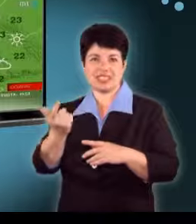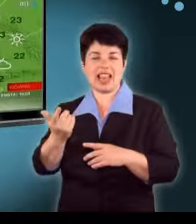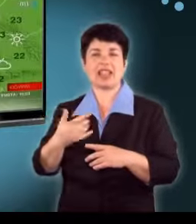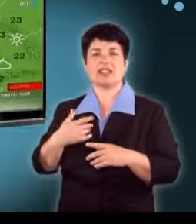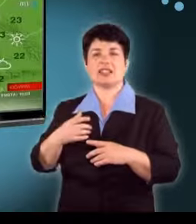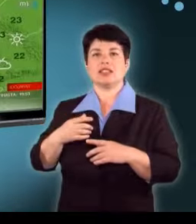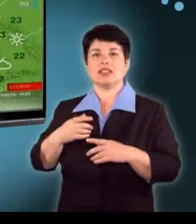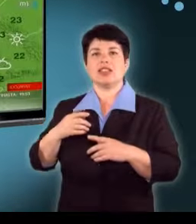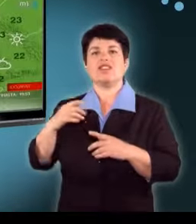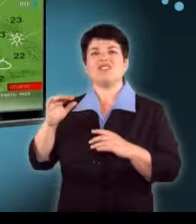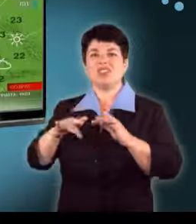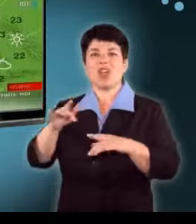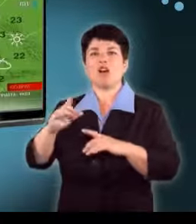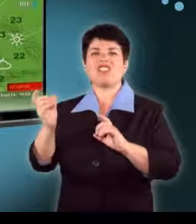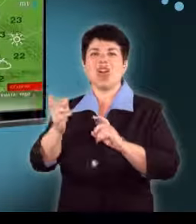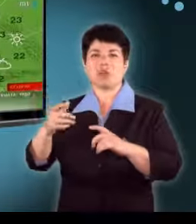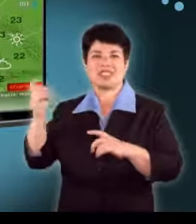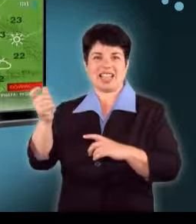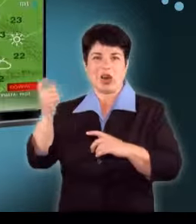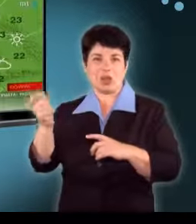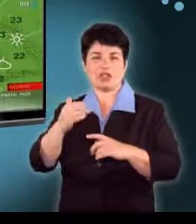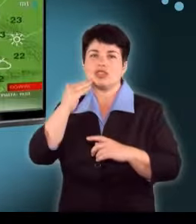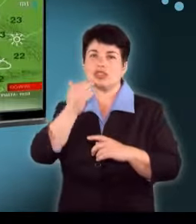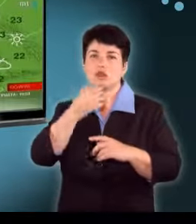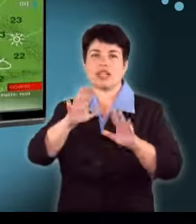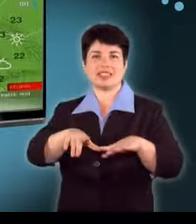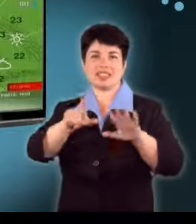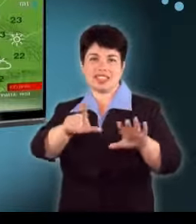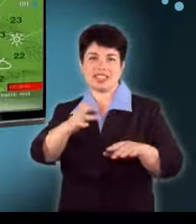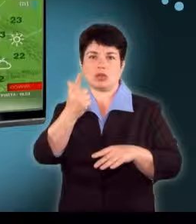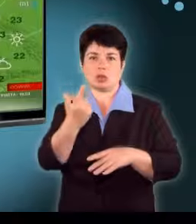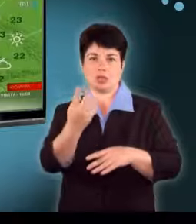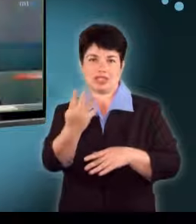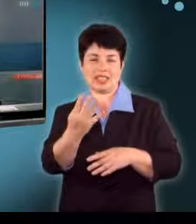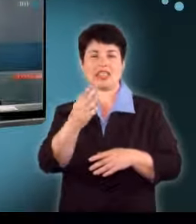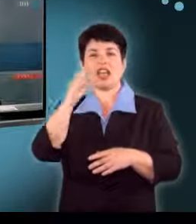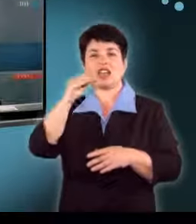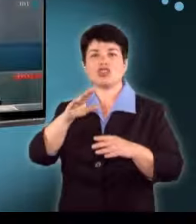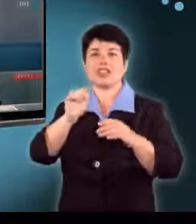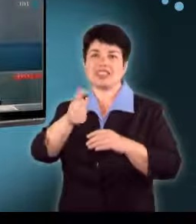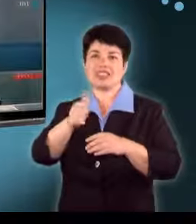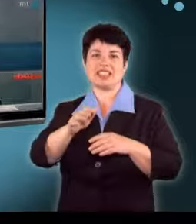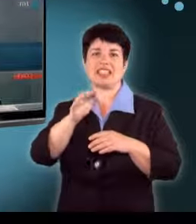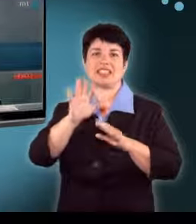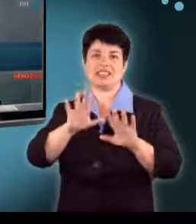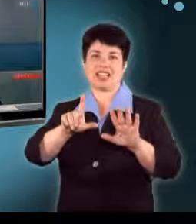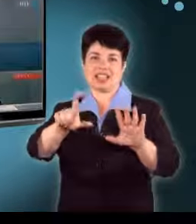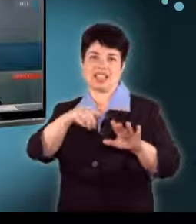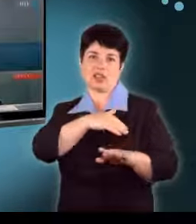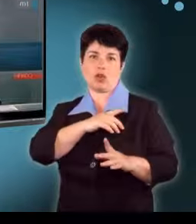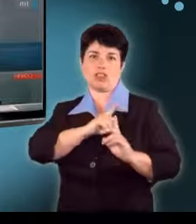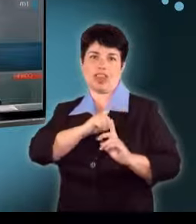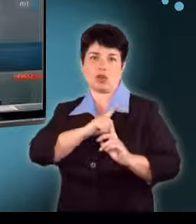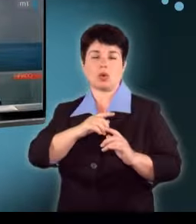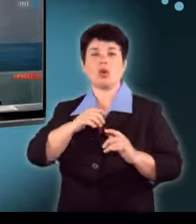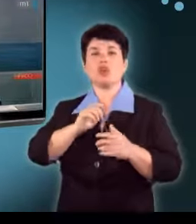lehetnek. Délután 17-24, este 11-17 fok várható. Most sporthírek következnek, híradóval